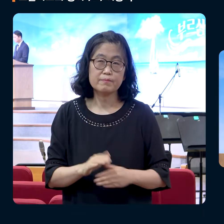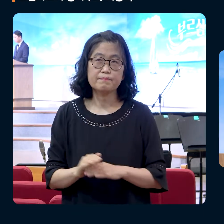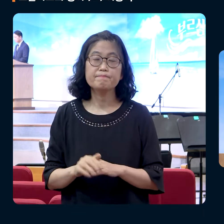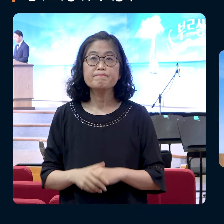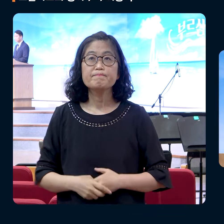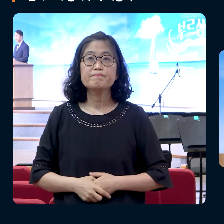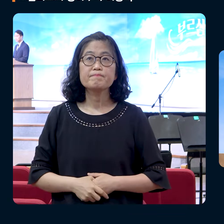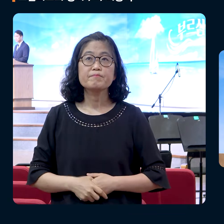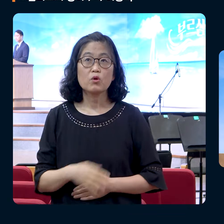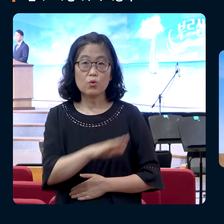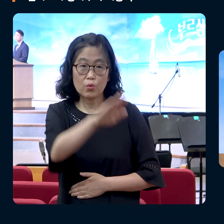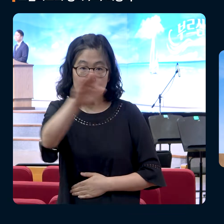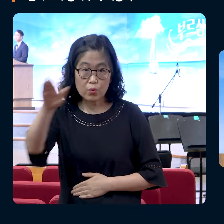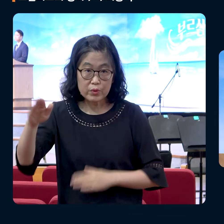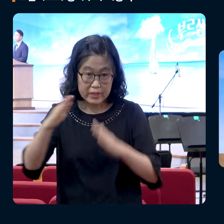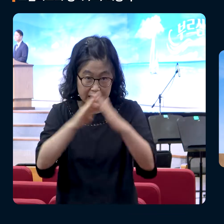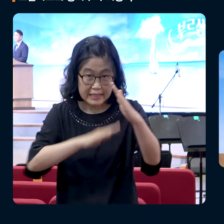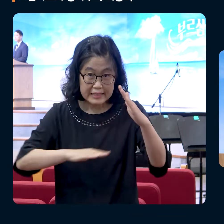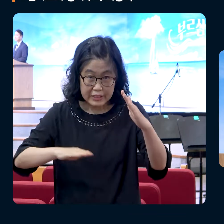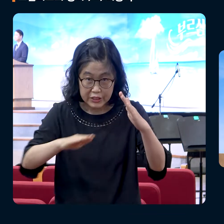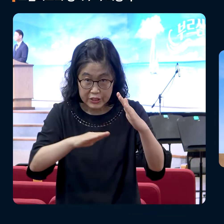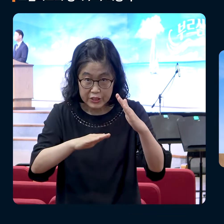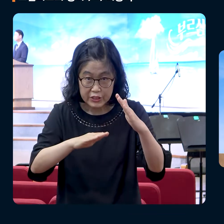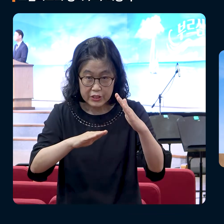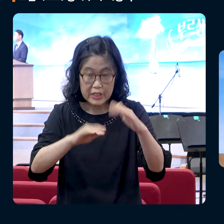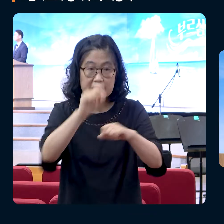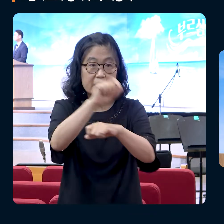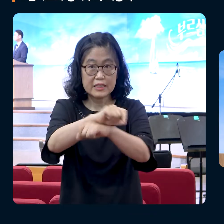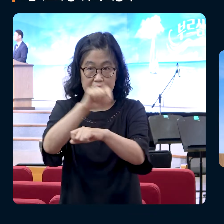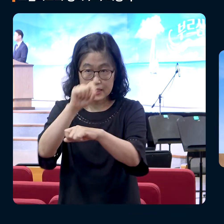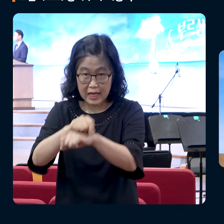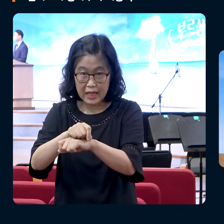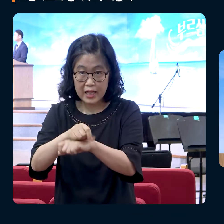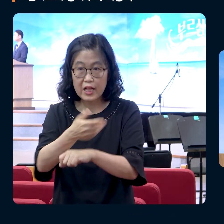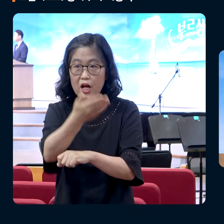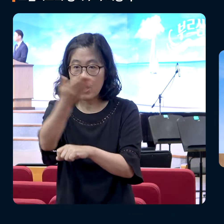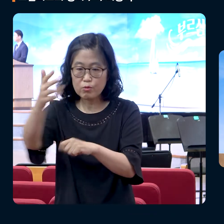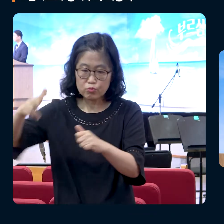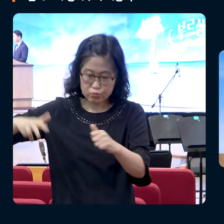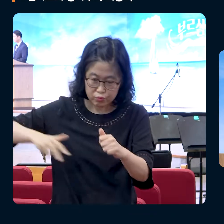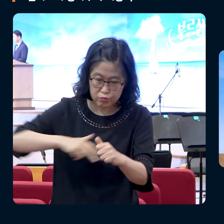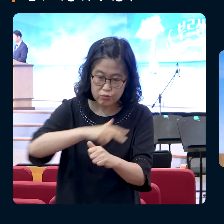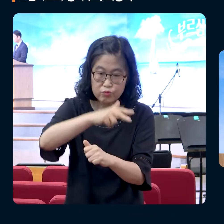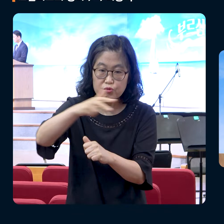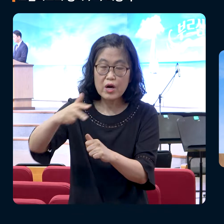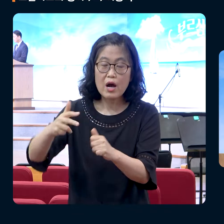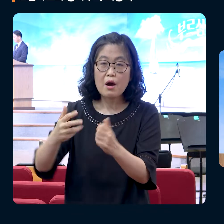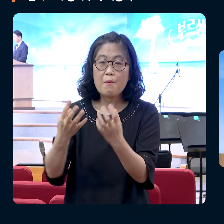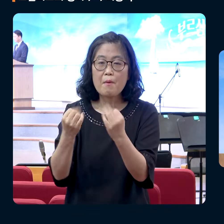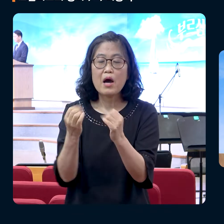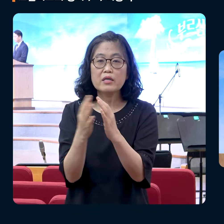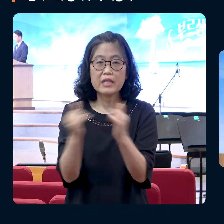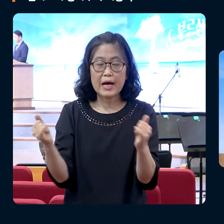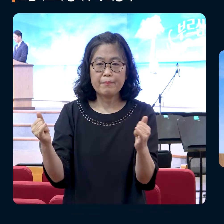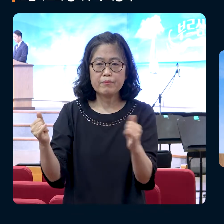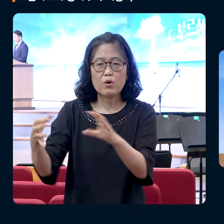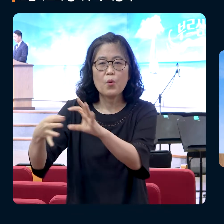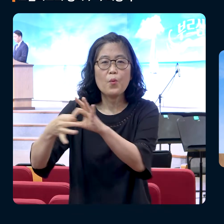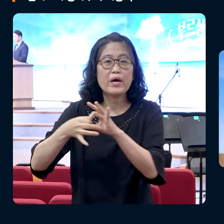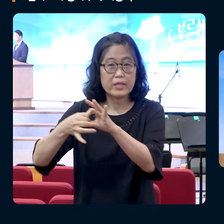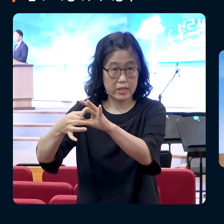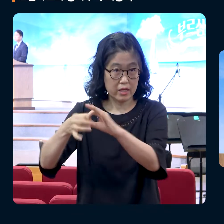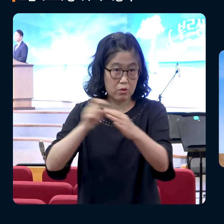해봅니다. 우리의 가정에서, 또 우리의 직장에서, 또 여러분들의 주변의 많은 또 지인들과의 관계